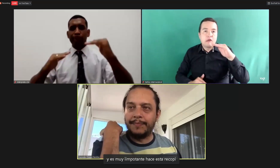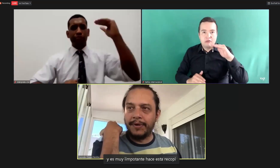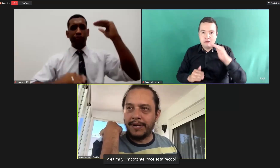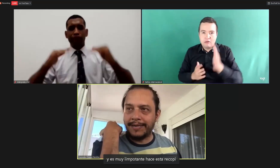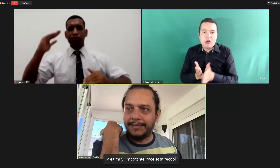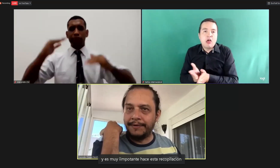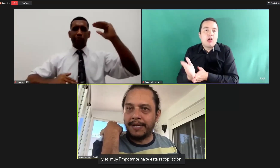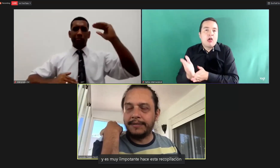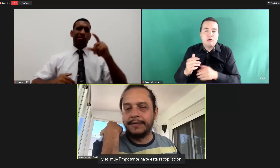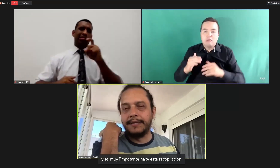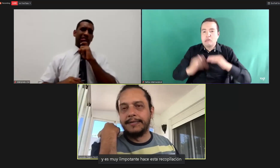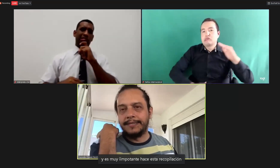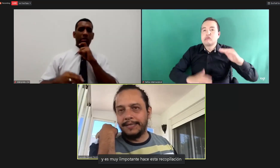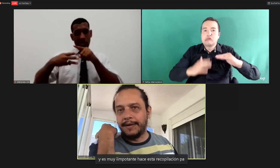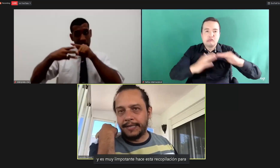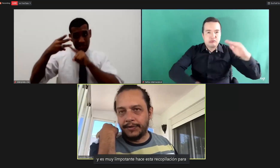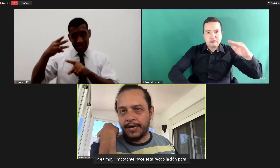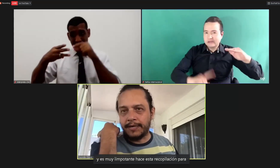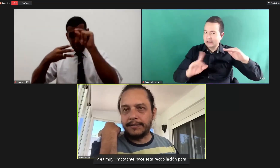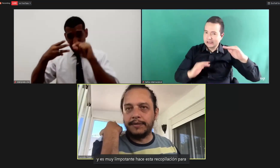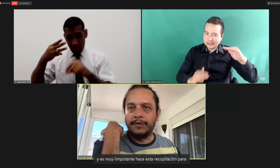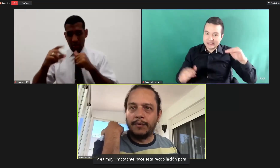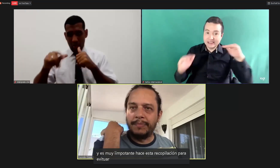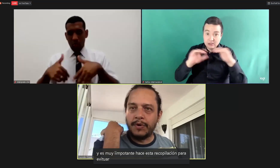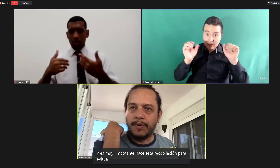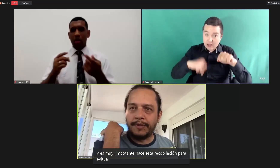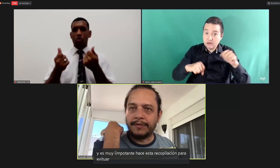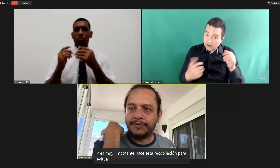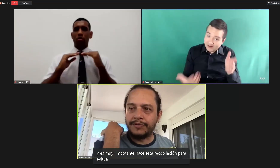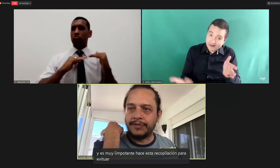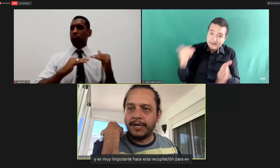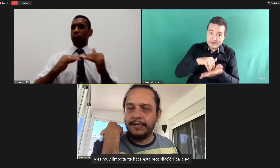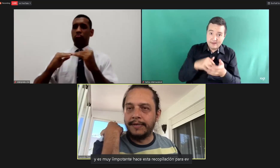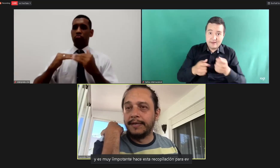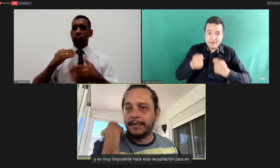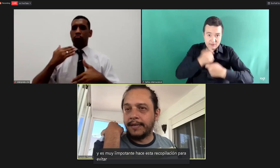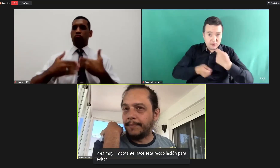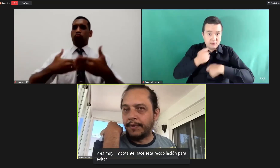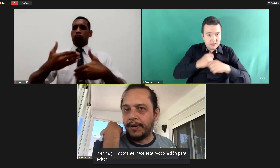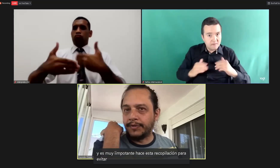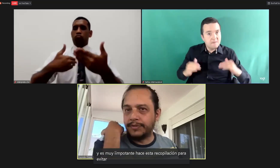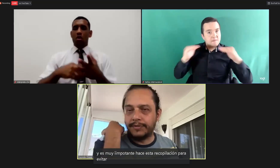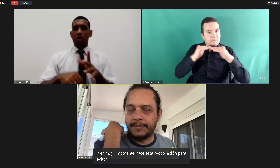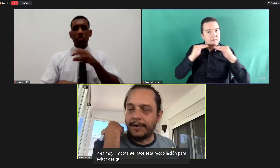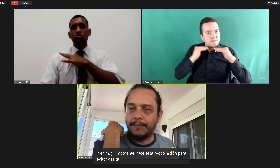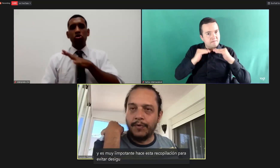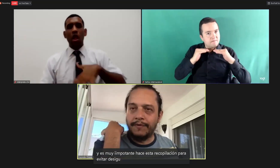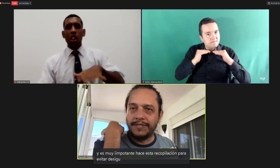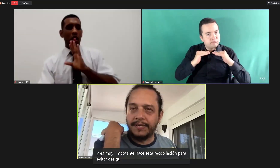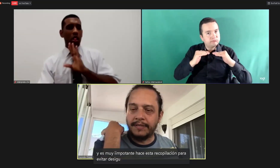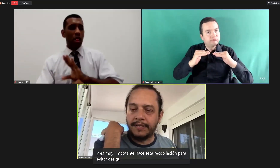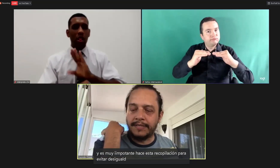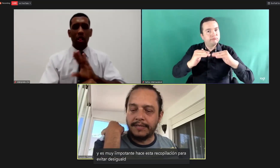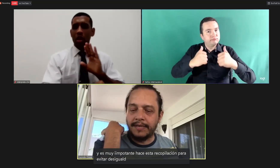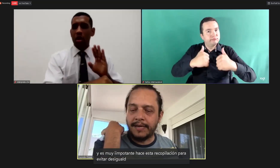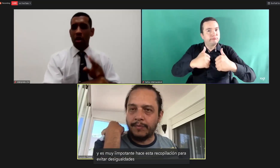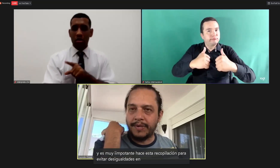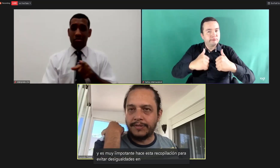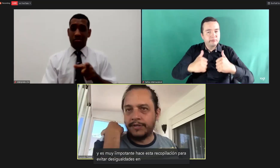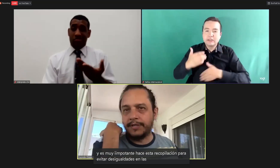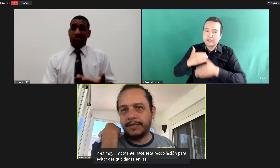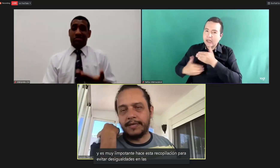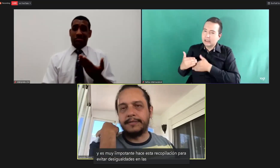economía se puede reactivar sin abandonar los pisos de protección social que han probado ser muy eficientes